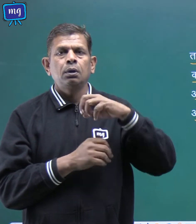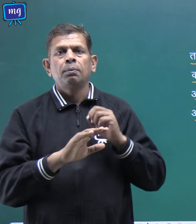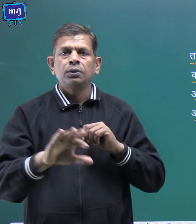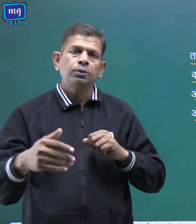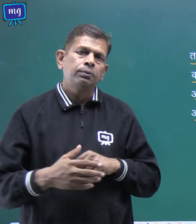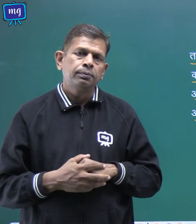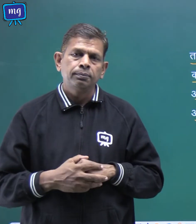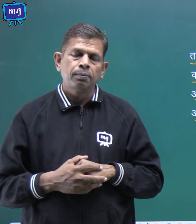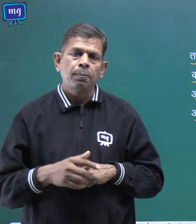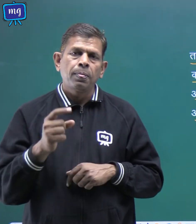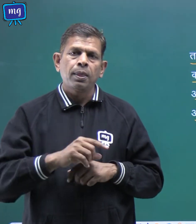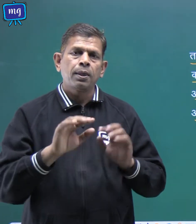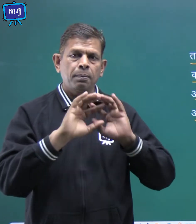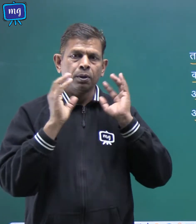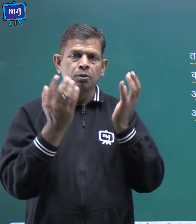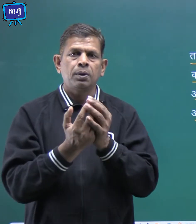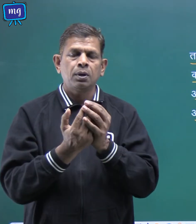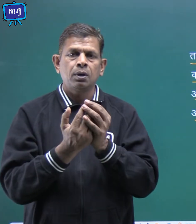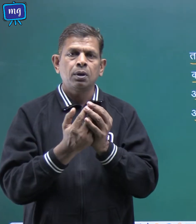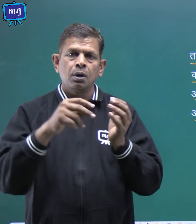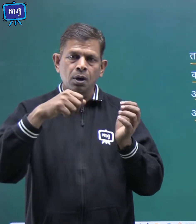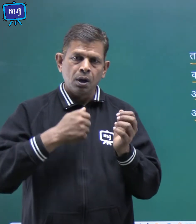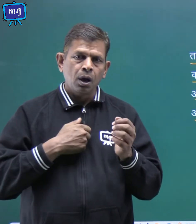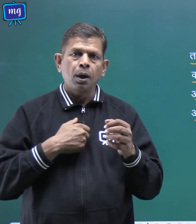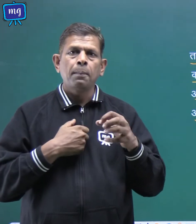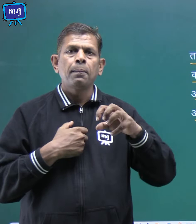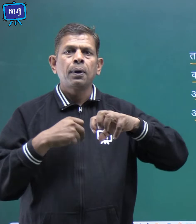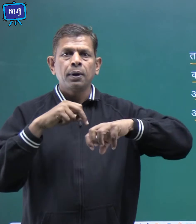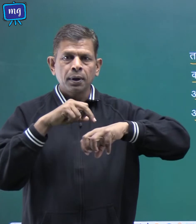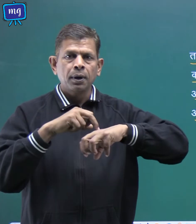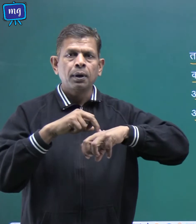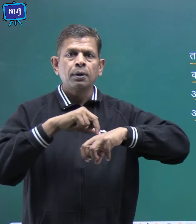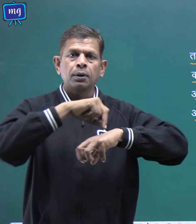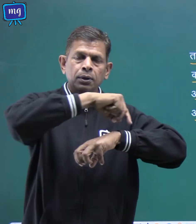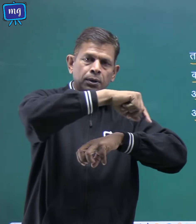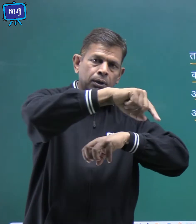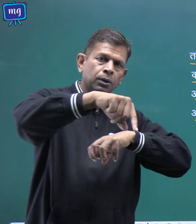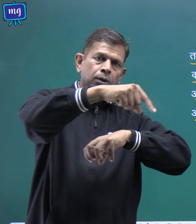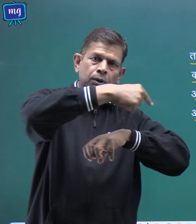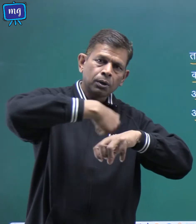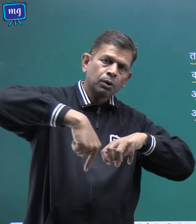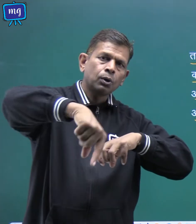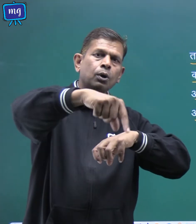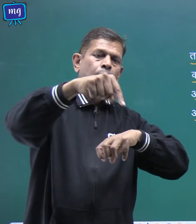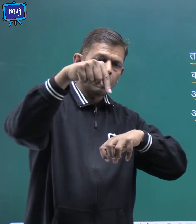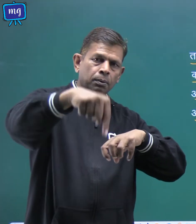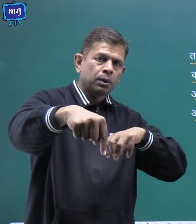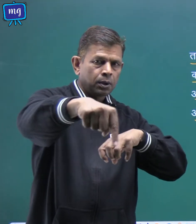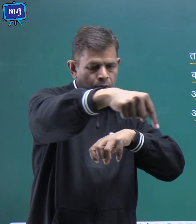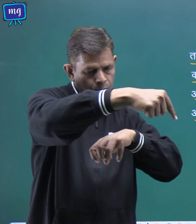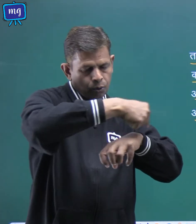बच्चों, ये पृथ्वी भी अपने अक्ष के चारों ओर पश्चिम से पूर्व की